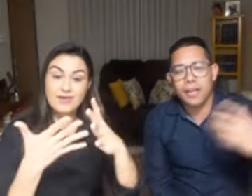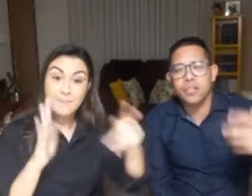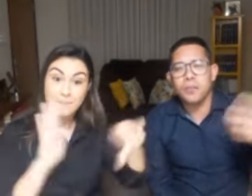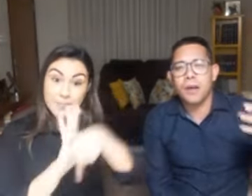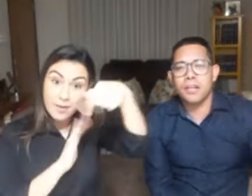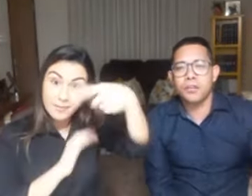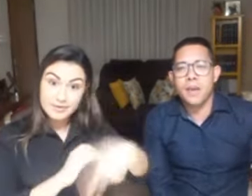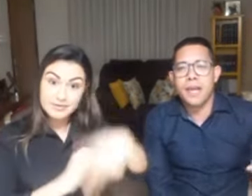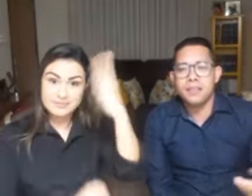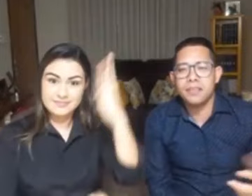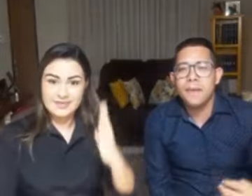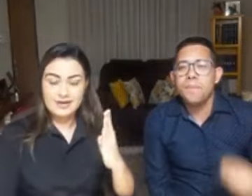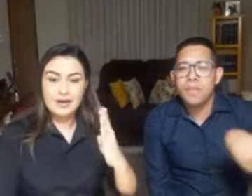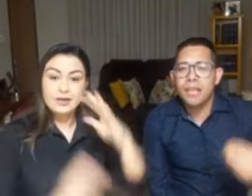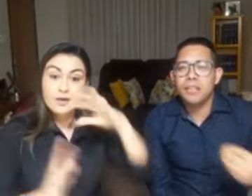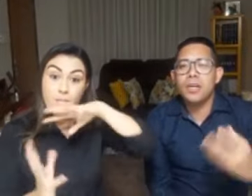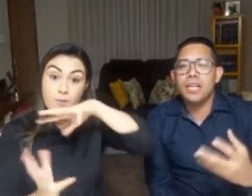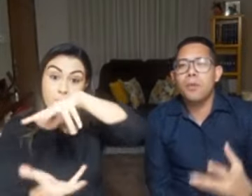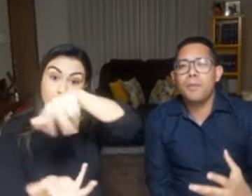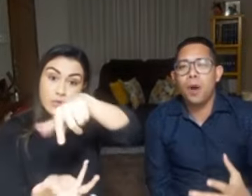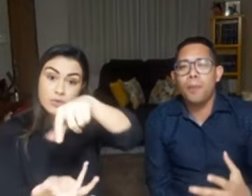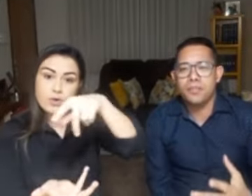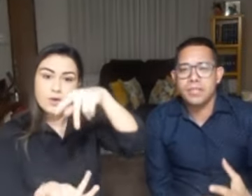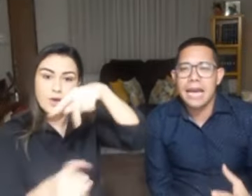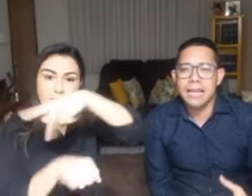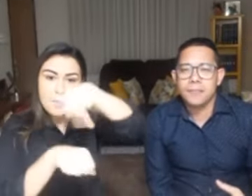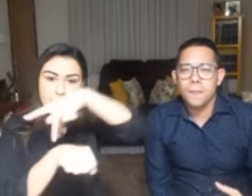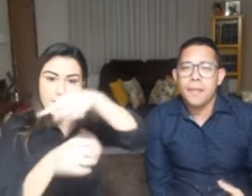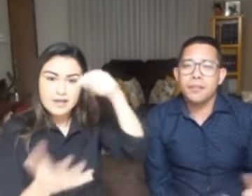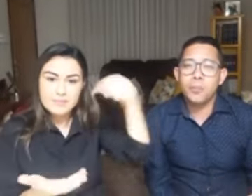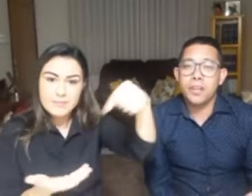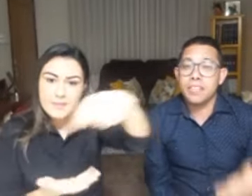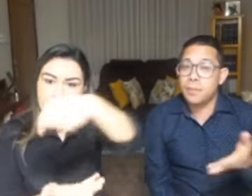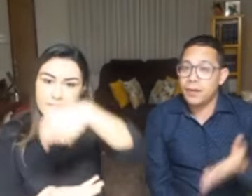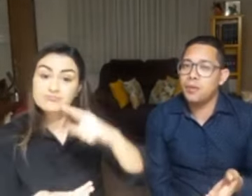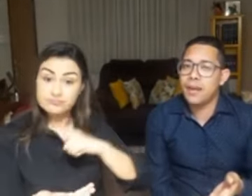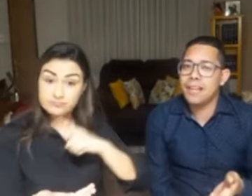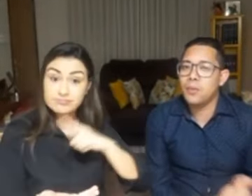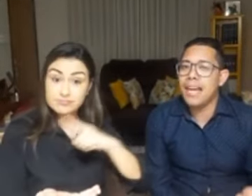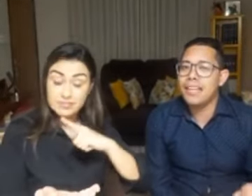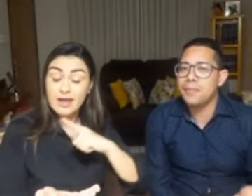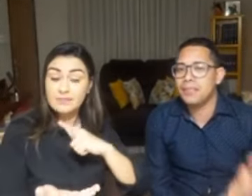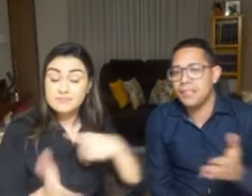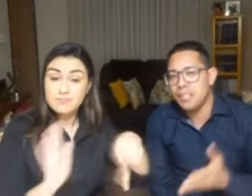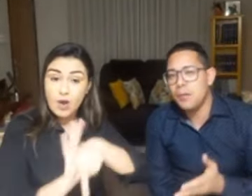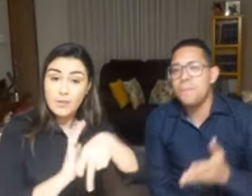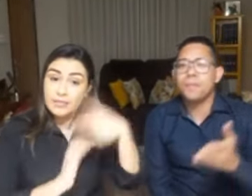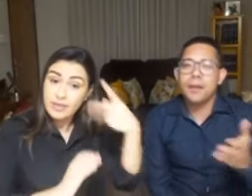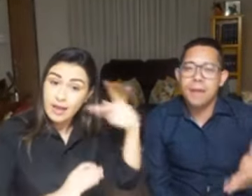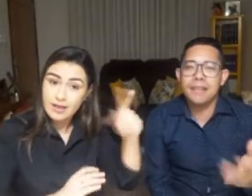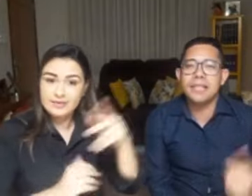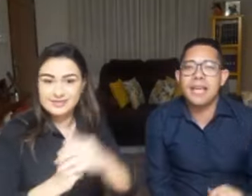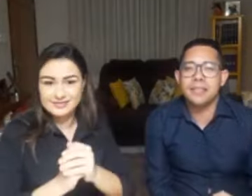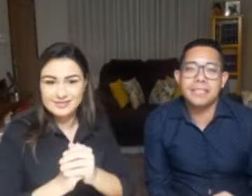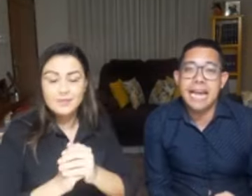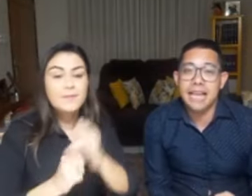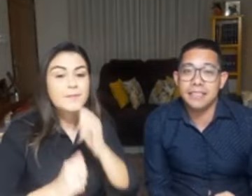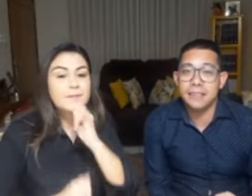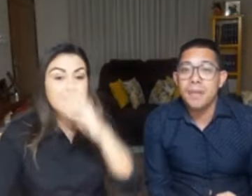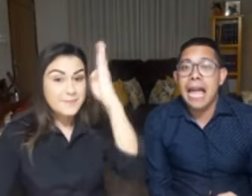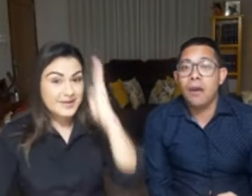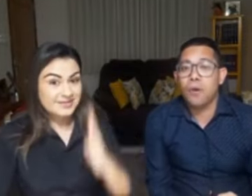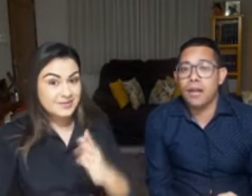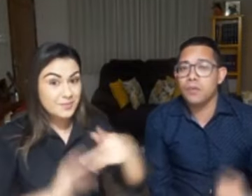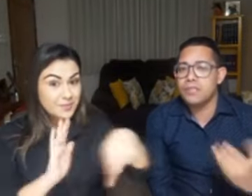ou a grande maioria dos países tem a sua língua própria de sinais. Então, por exemplo, aqui no Brasil é a Libras, língua brasileira de